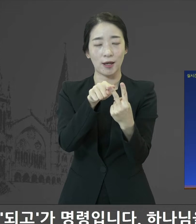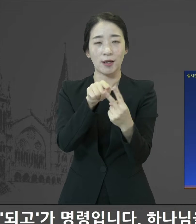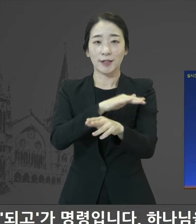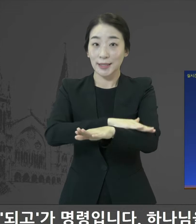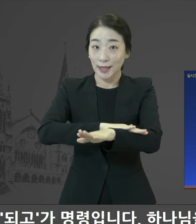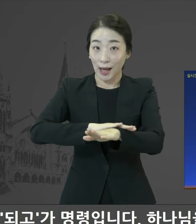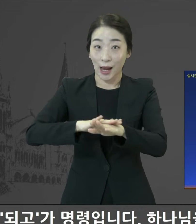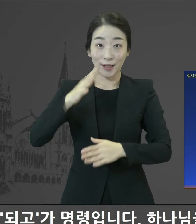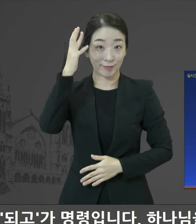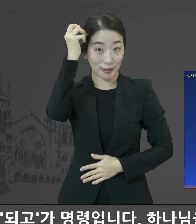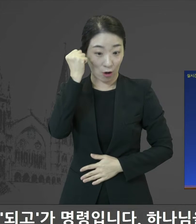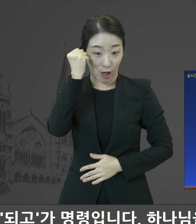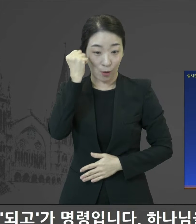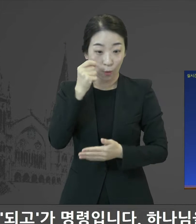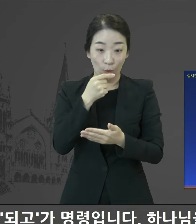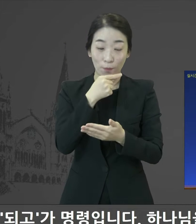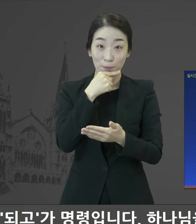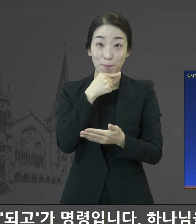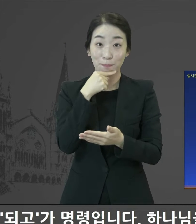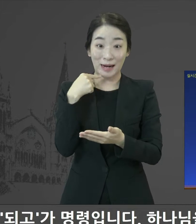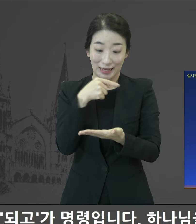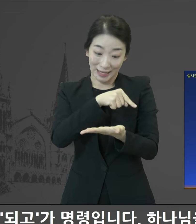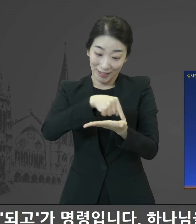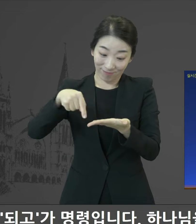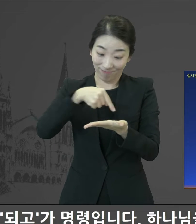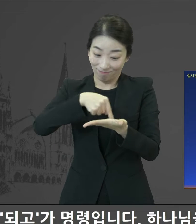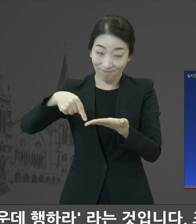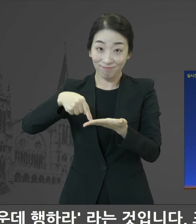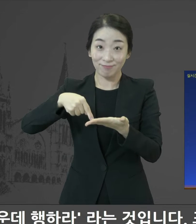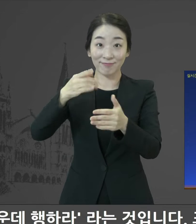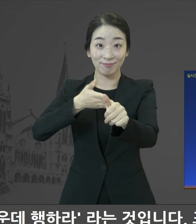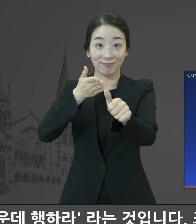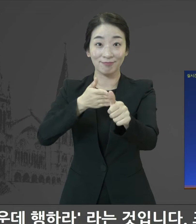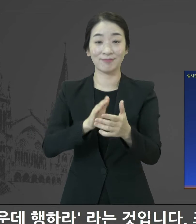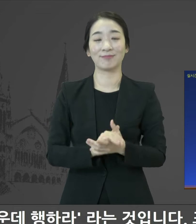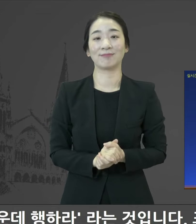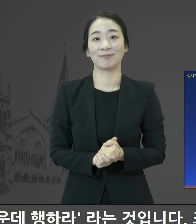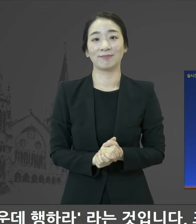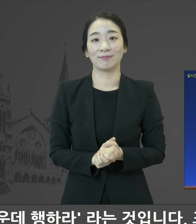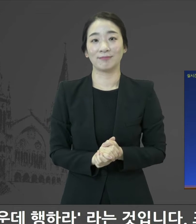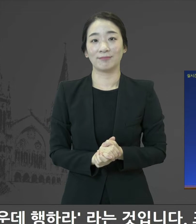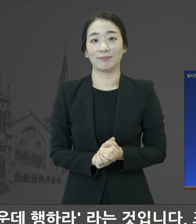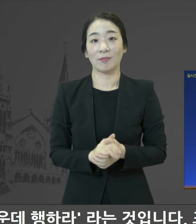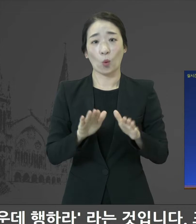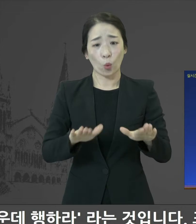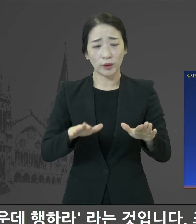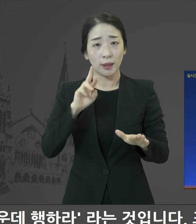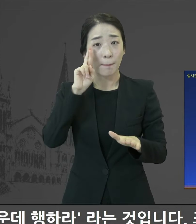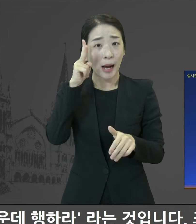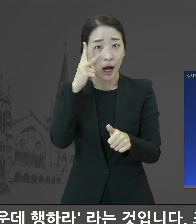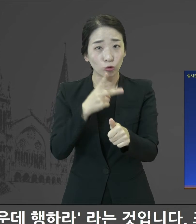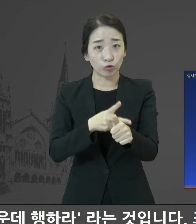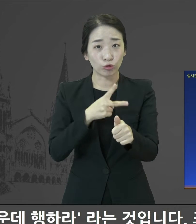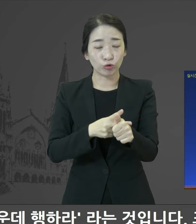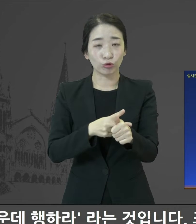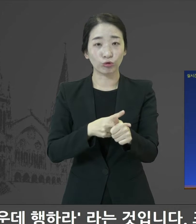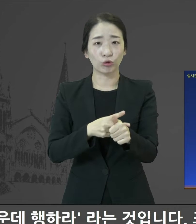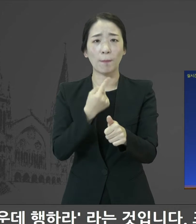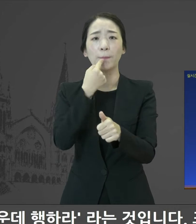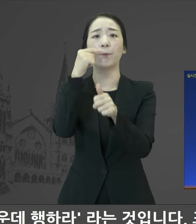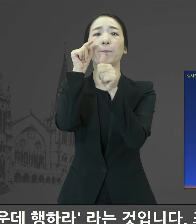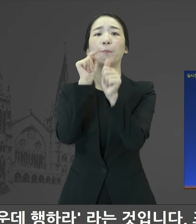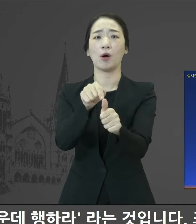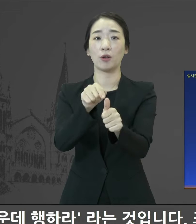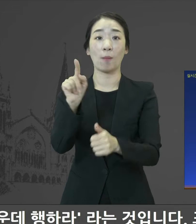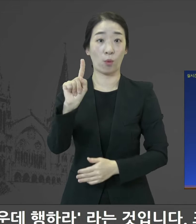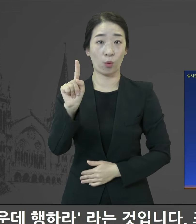표시해 두면 좋겠습니다. 사랑하는 여러분, 바울이 오늘 명령할 때 하나님을 본받는